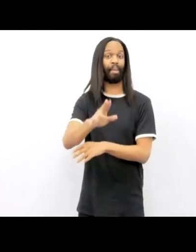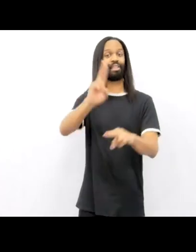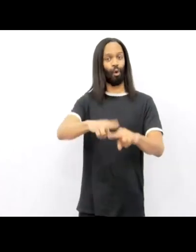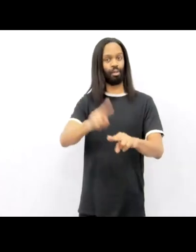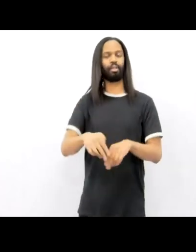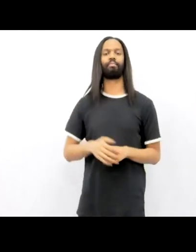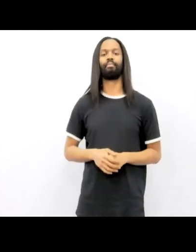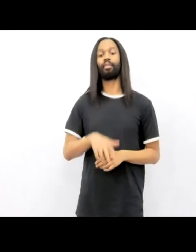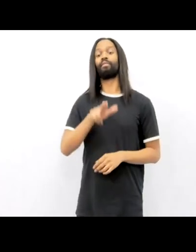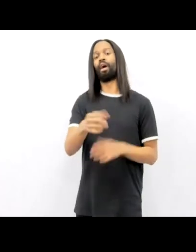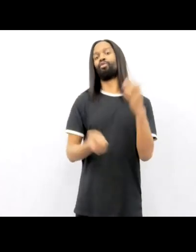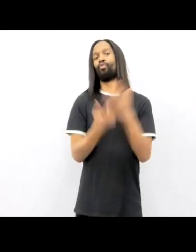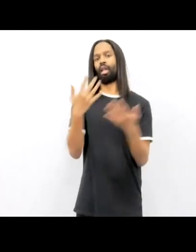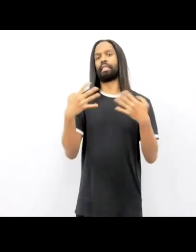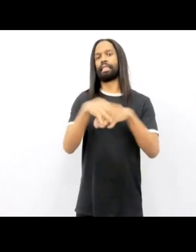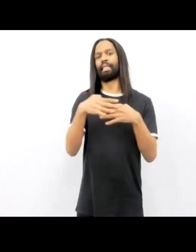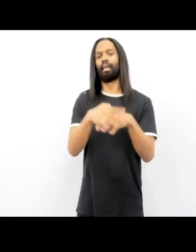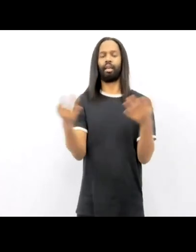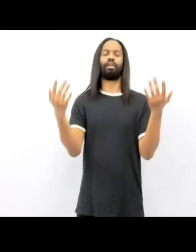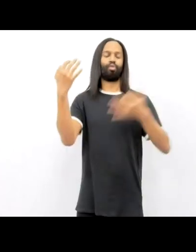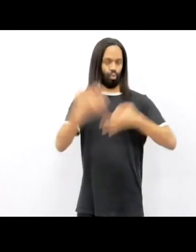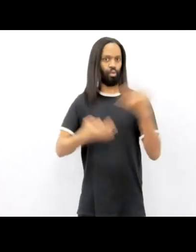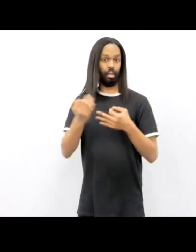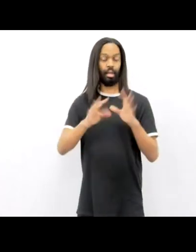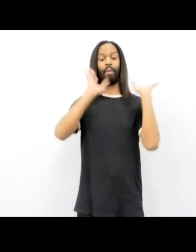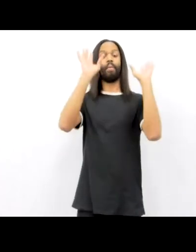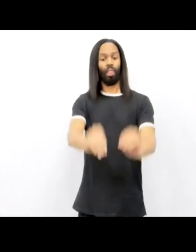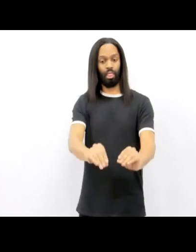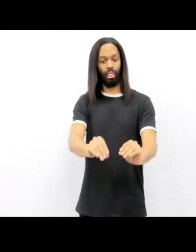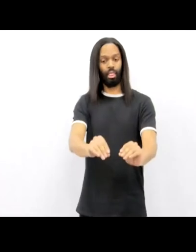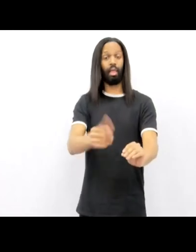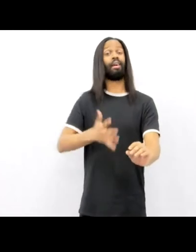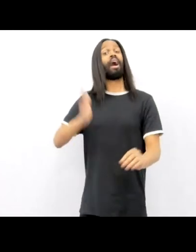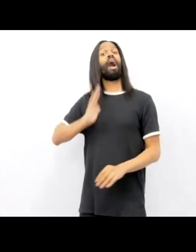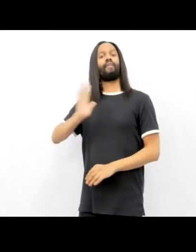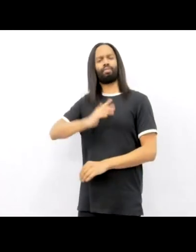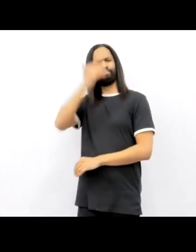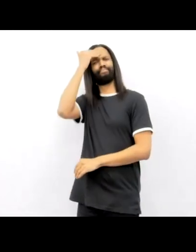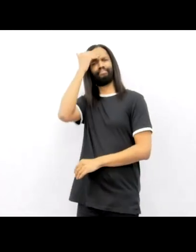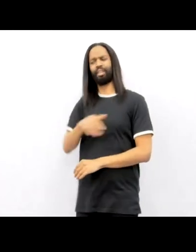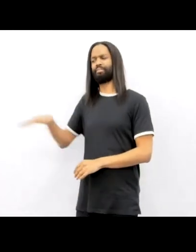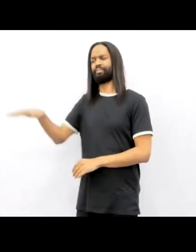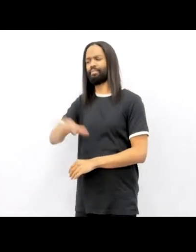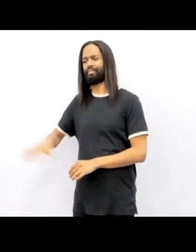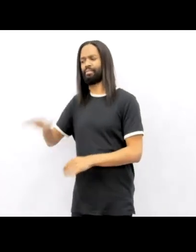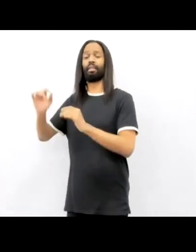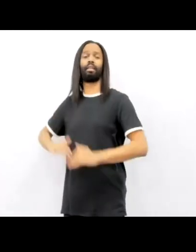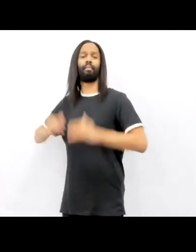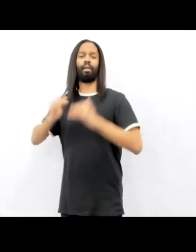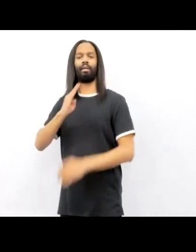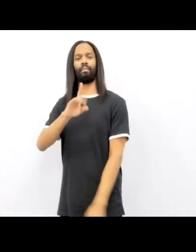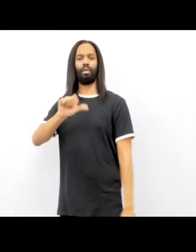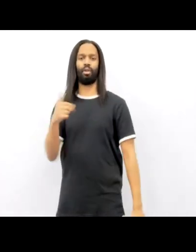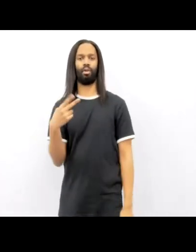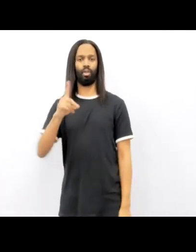cité judiciaire qui va donc quitter le secteur thermal Blandan-Donop,